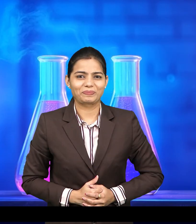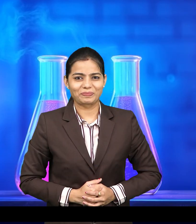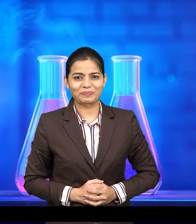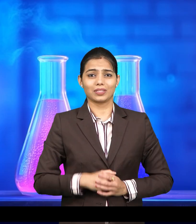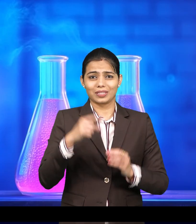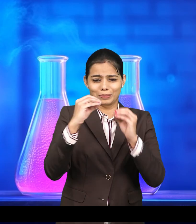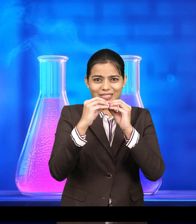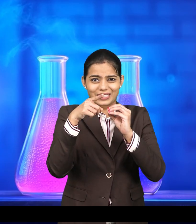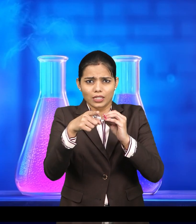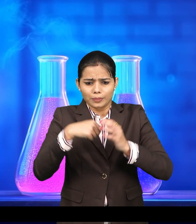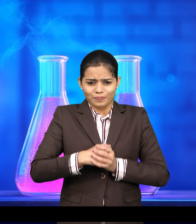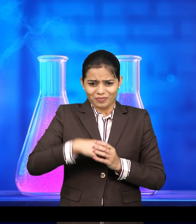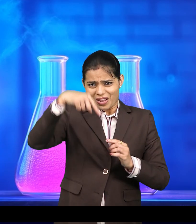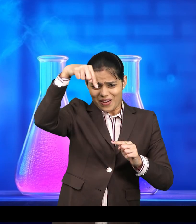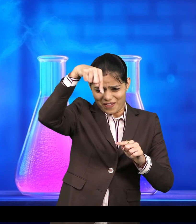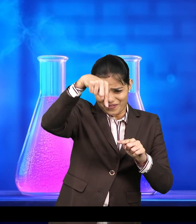घुलनशील,